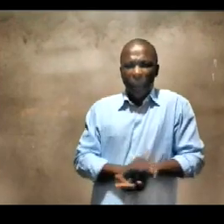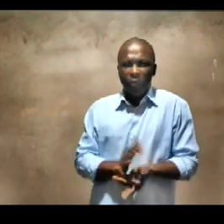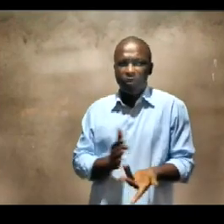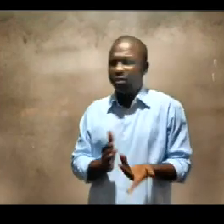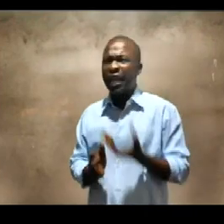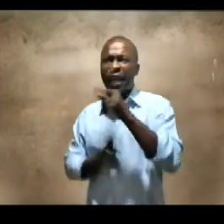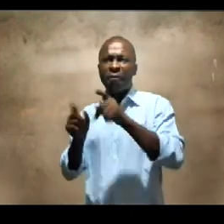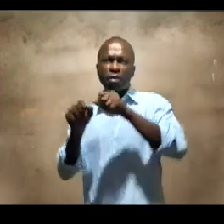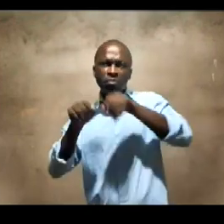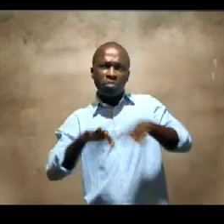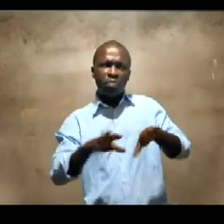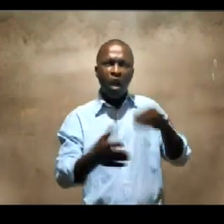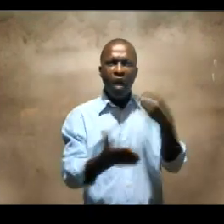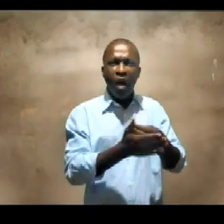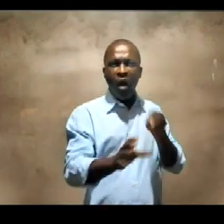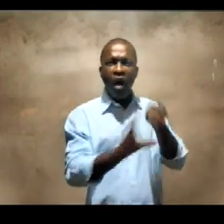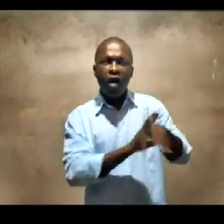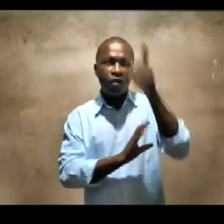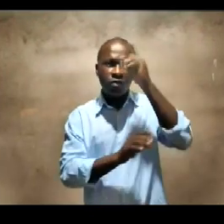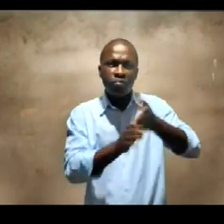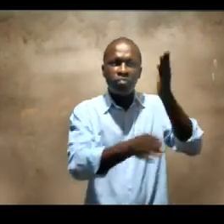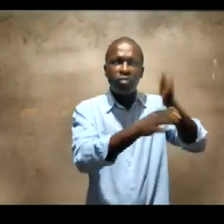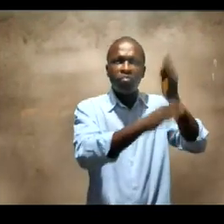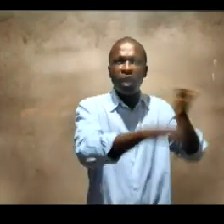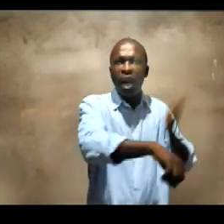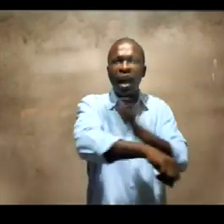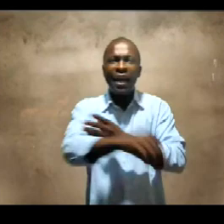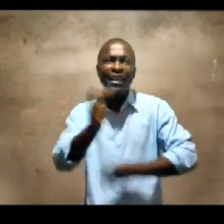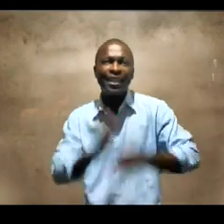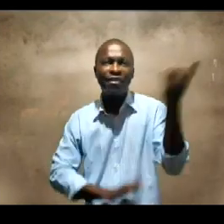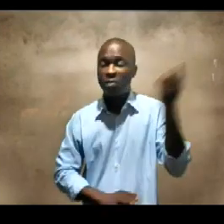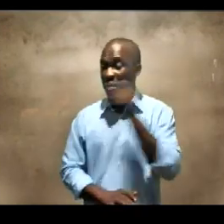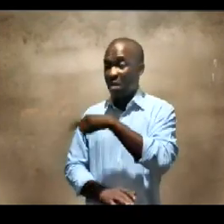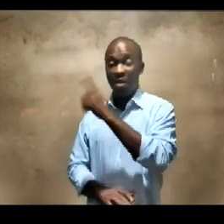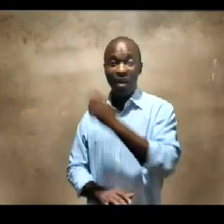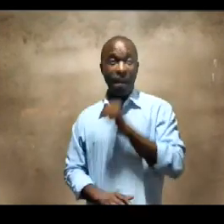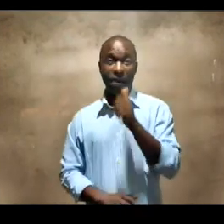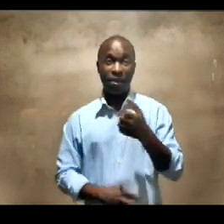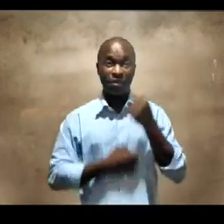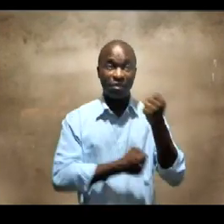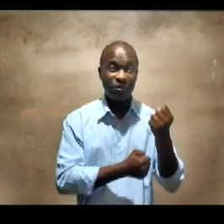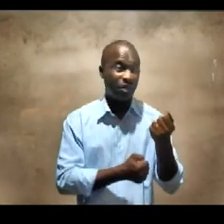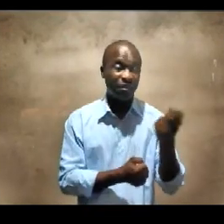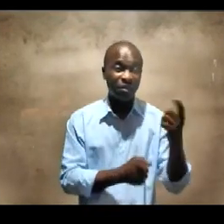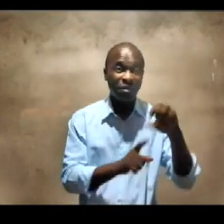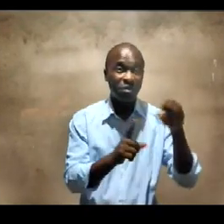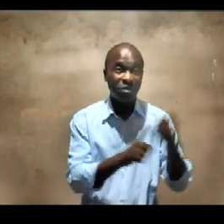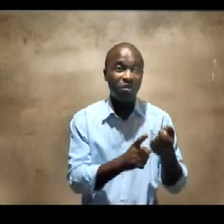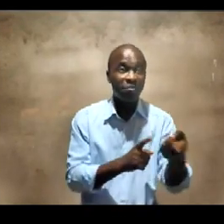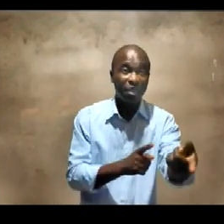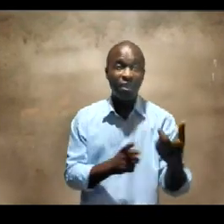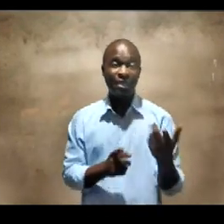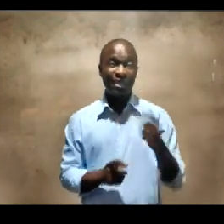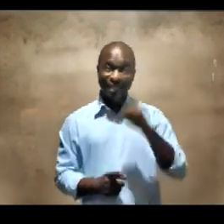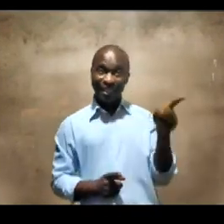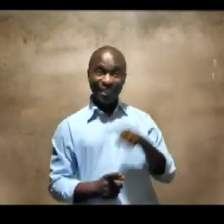corruption, et les investisseurs ne se sentent pas du tout en confiance. Donc ça, c'est quand même le plus gros problème aujourd'hui de